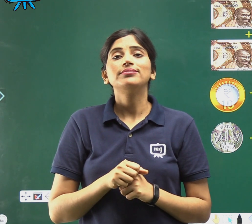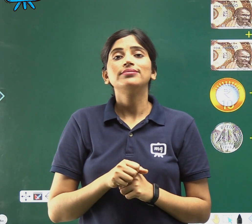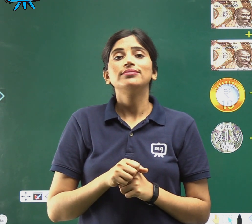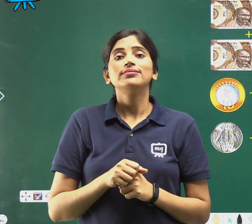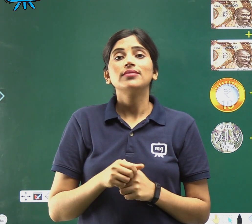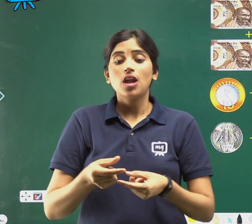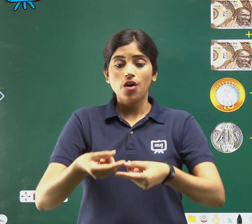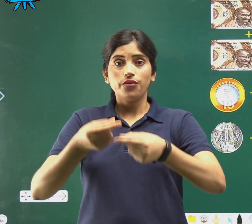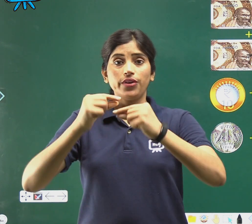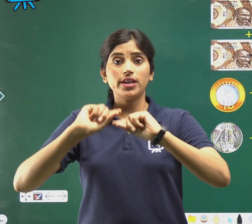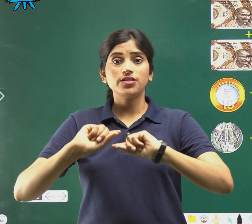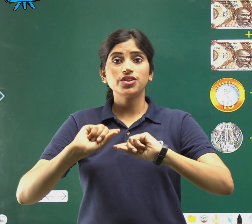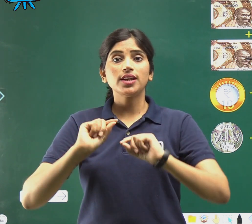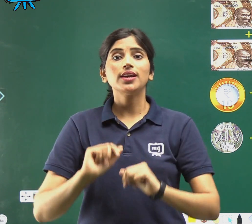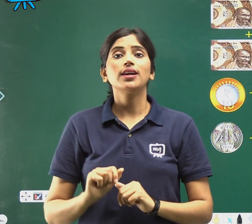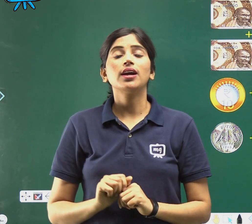फिर नीचे